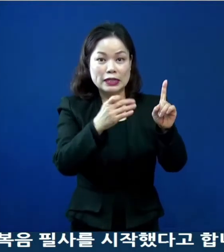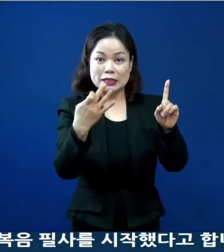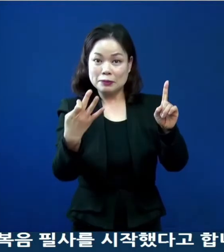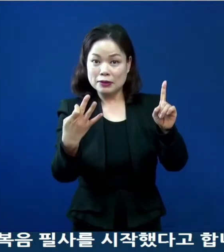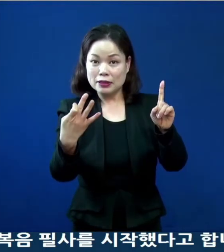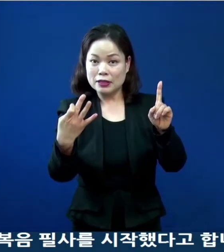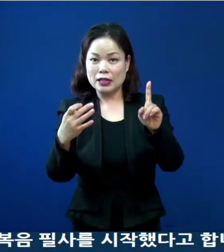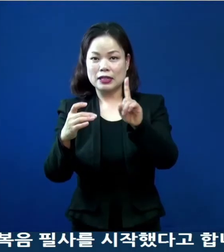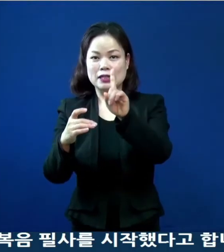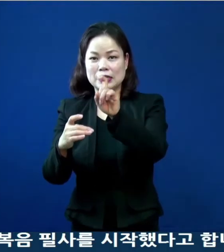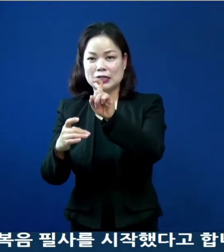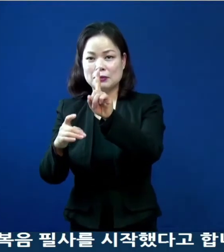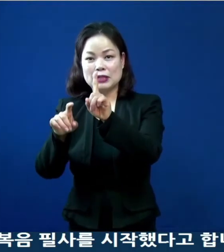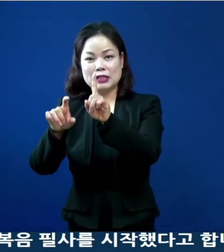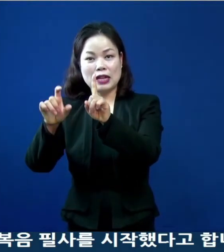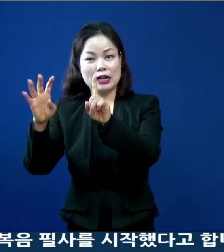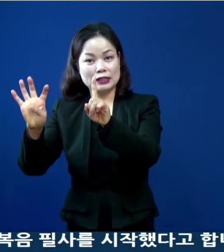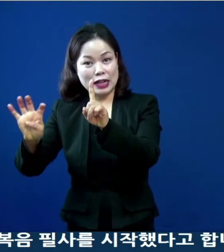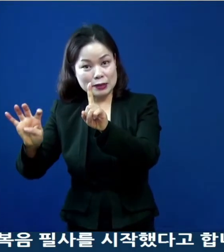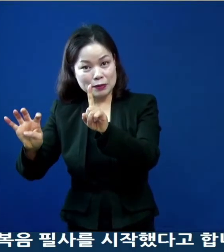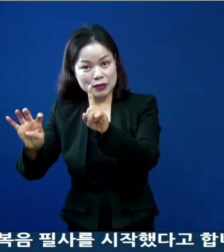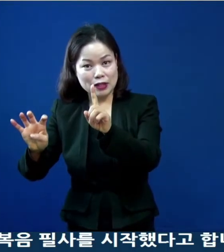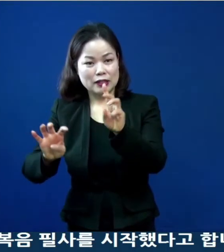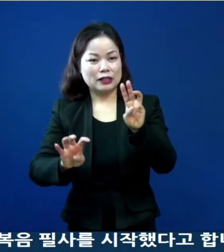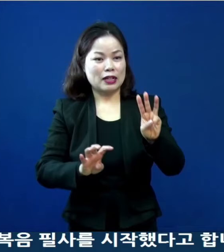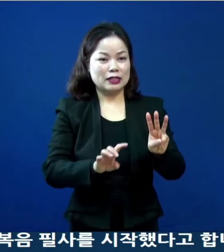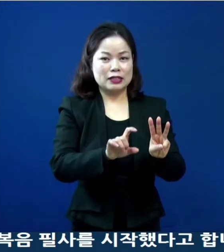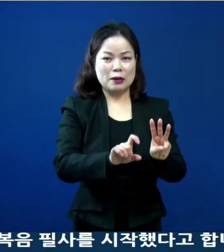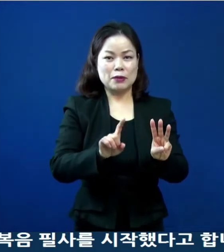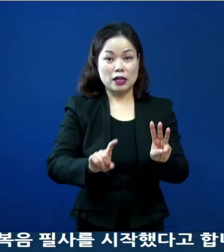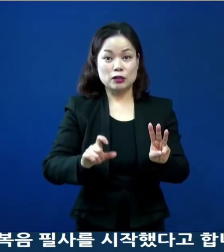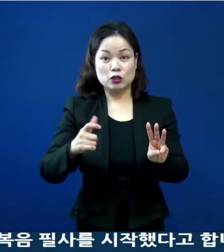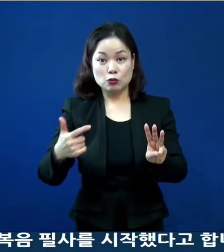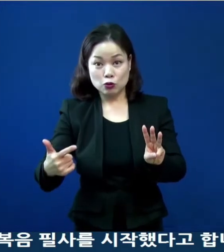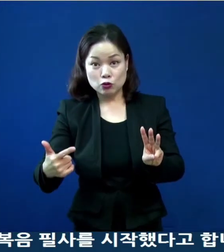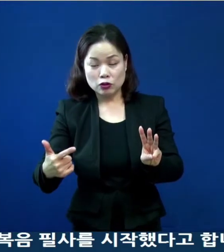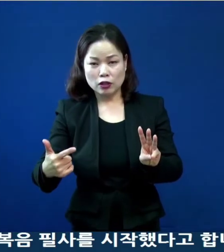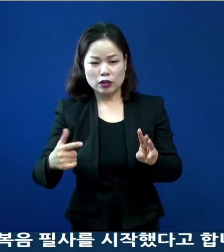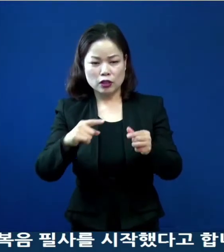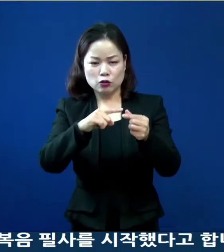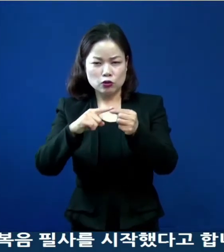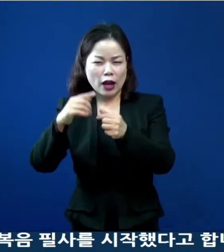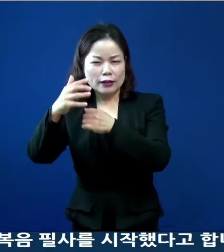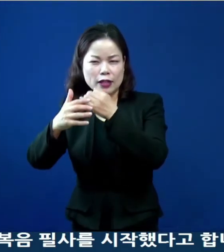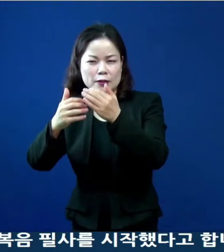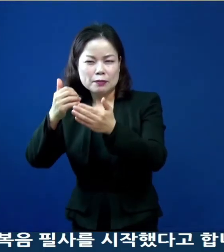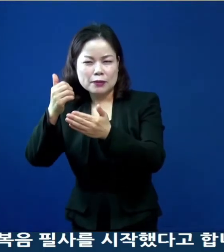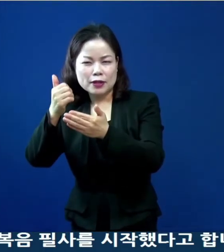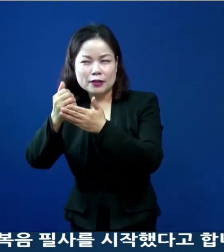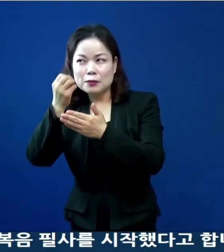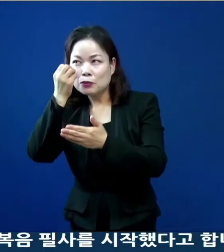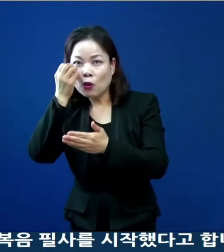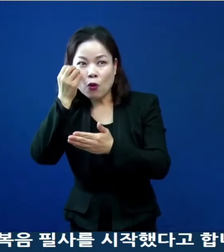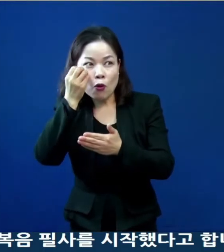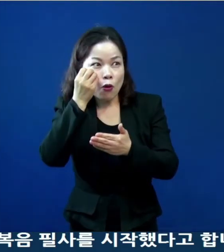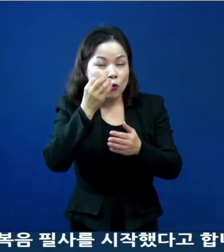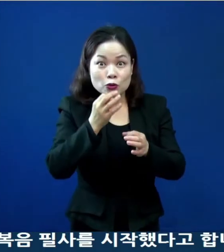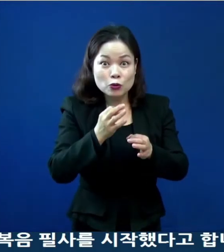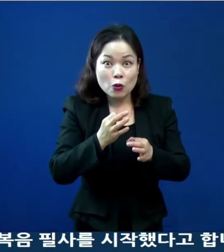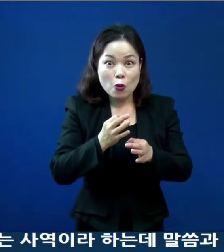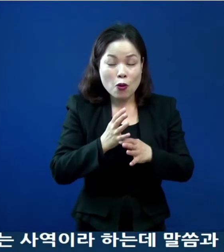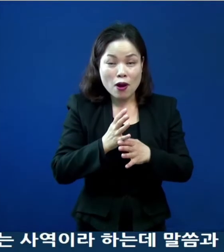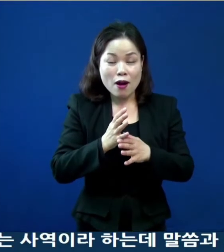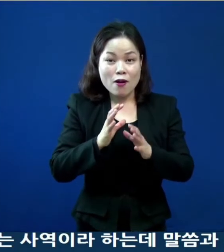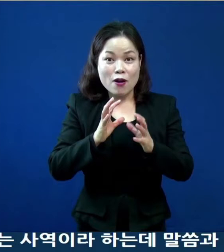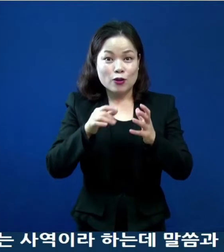14절, 11장 40절, 아까도 말씀드렸던 3장 16절 이런 구절들이 하나님의 신비로운 가르침, 하나님의 놀라운 세계를